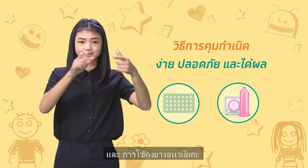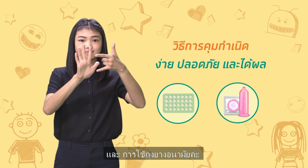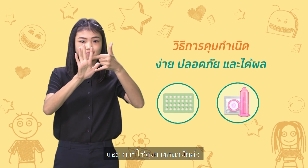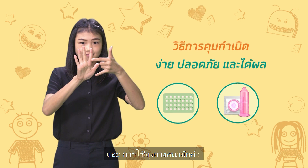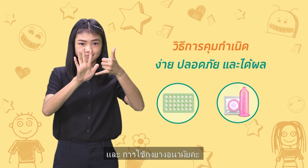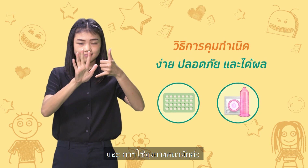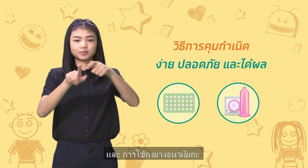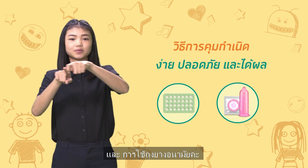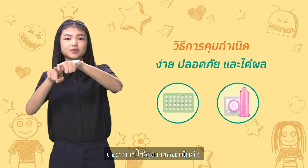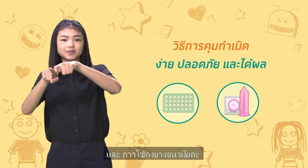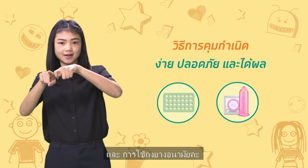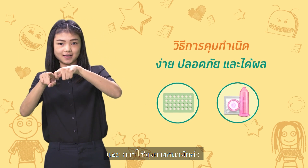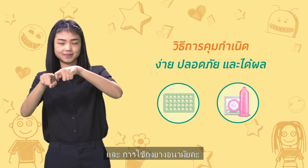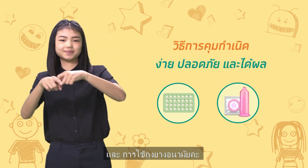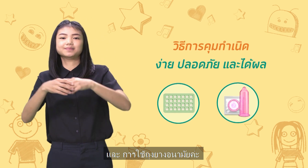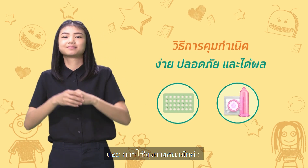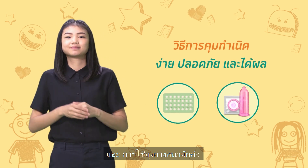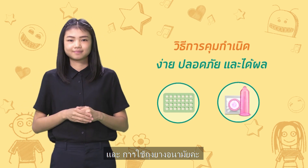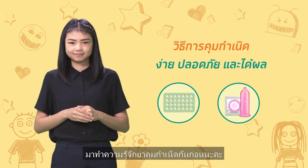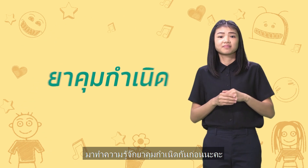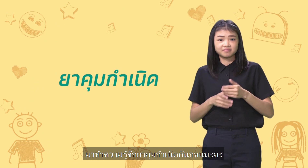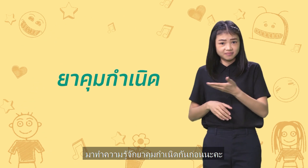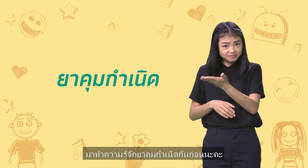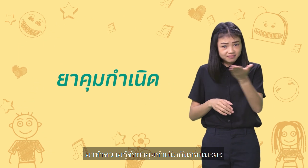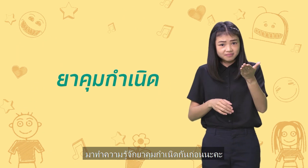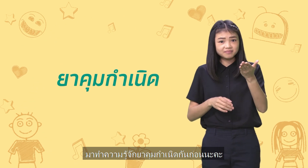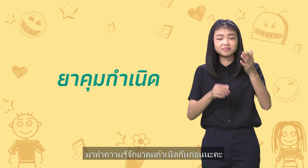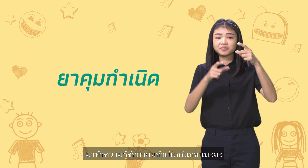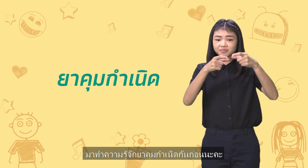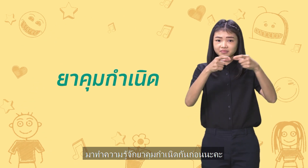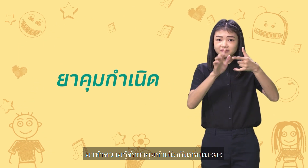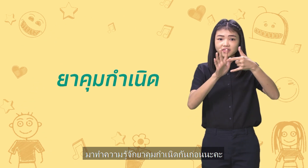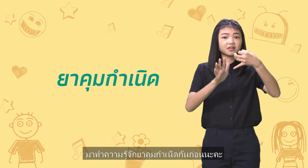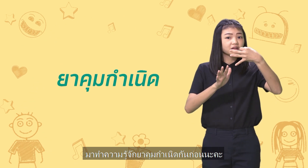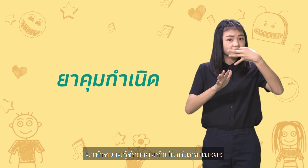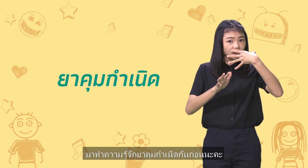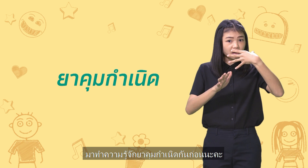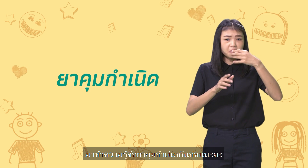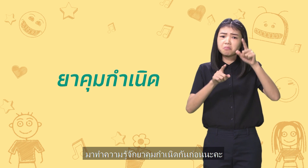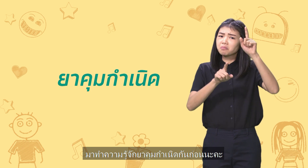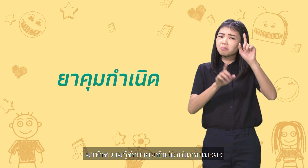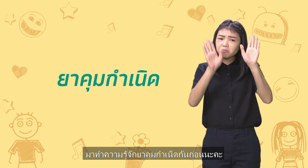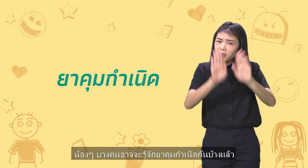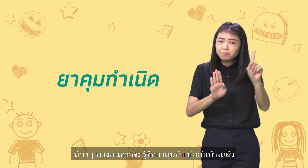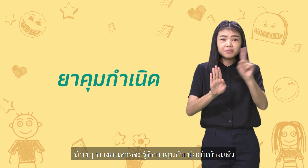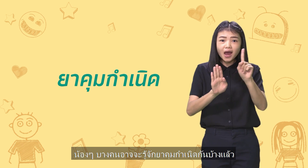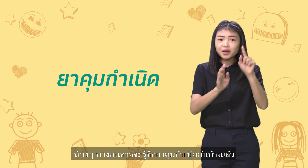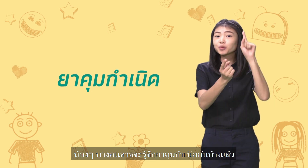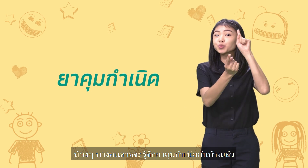ใช้ถุงยางอนามัยค่ะมาทำความรู้จักยาคุมกำเนิดกันก่อนนะคะน้องๆบางคนอาจจะรู้